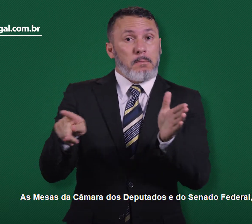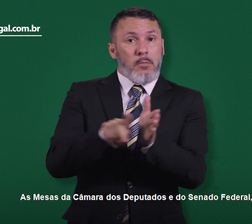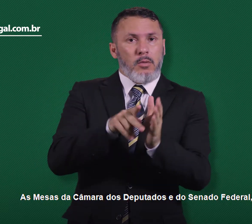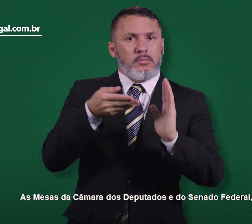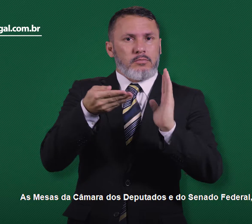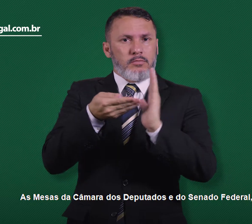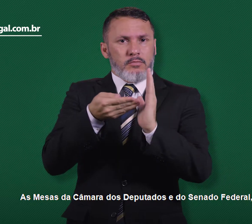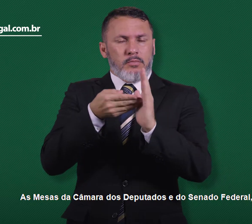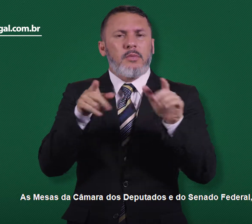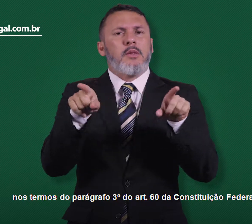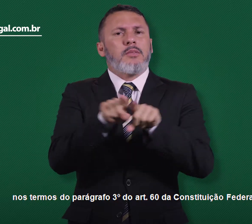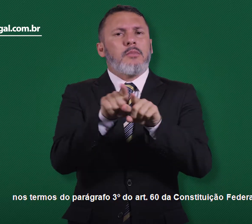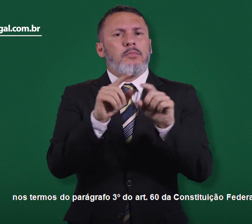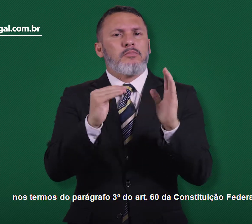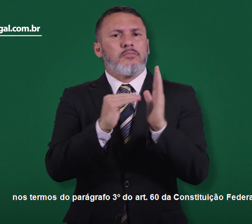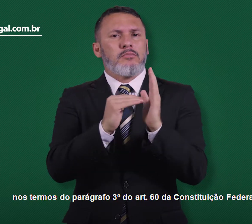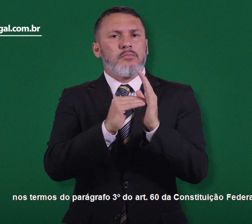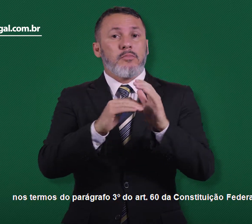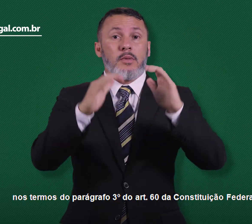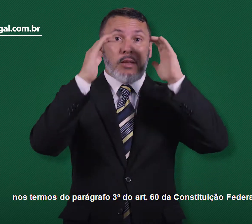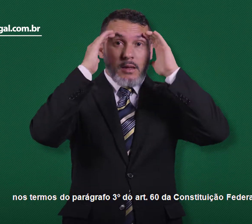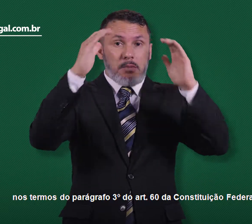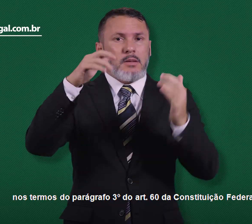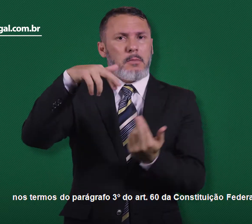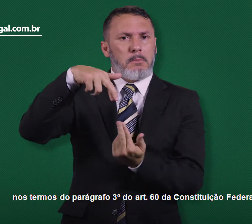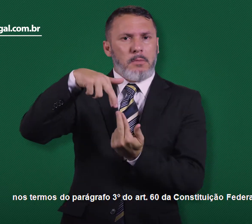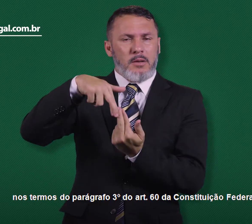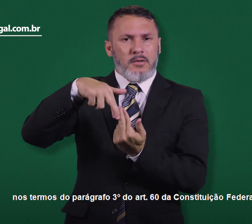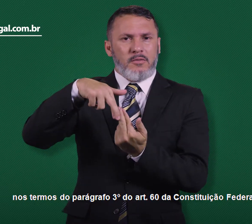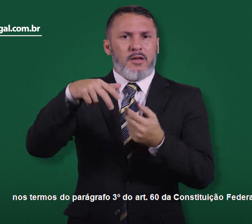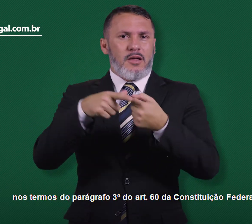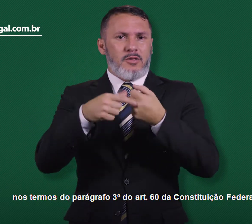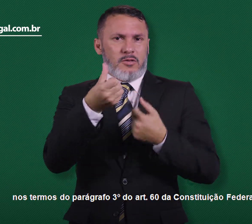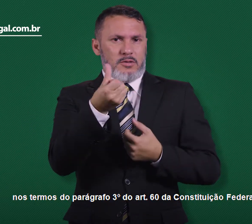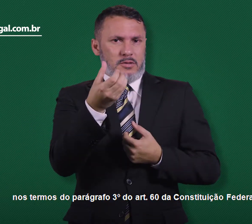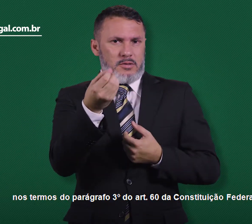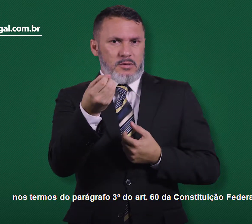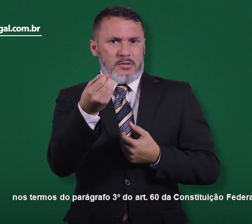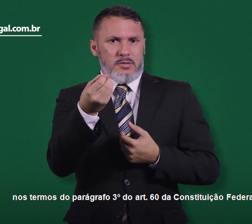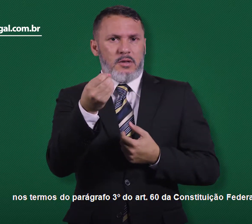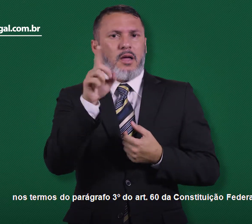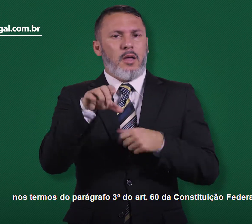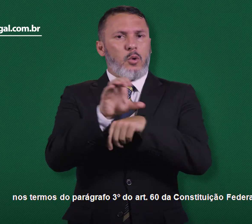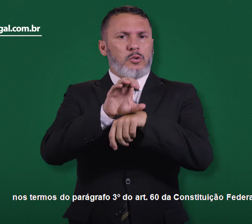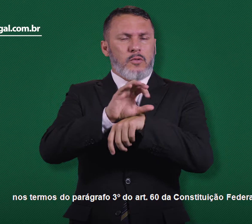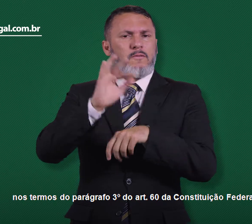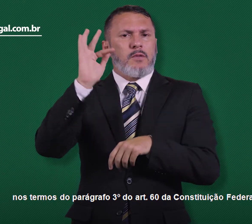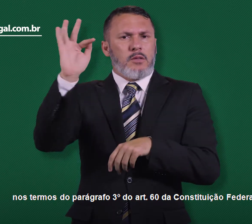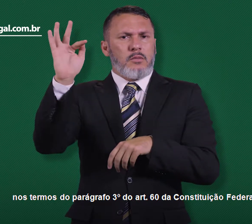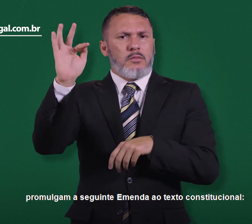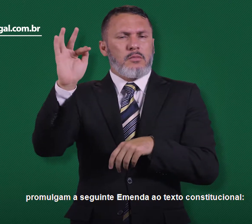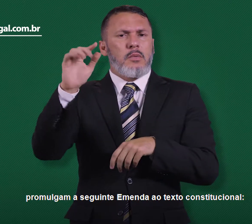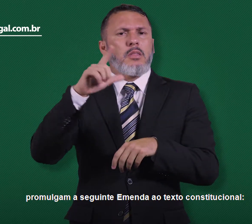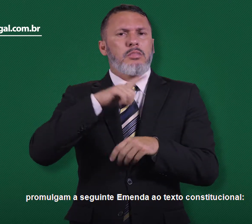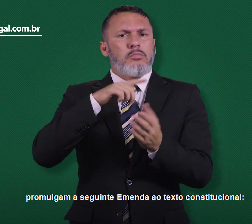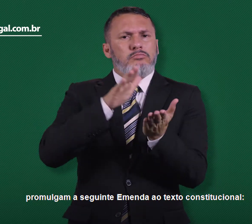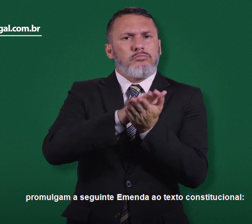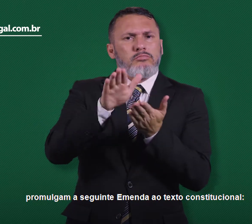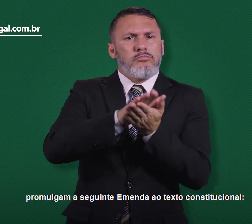Senado Federal, nos termos do parágrafo 3º do artigo 60 da Constituição Federal, promulgam a seguinte